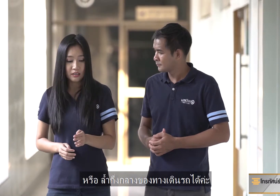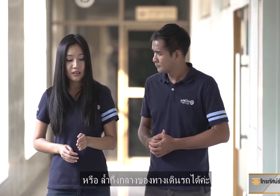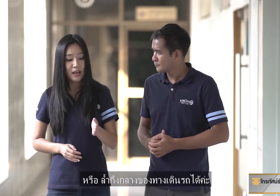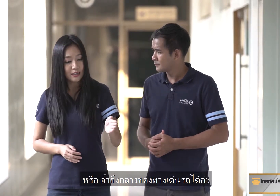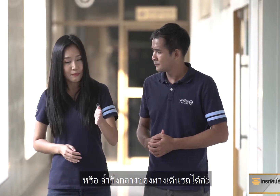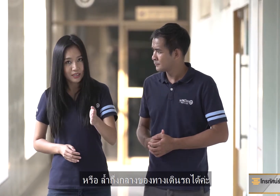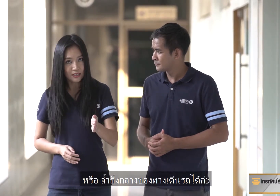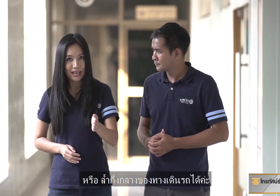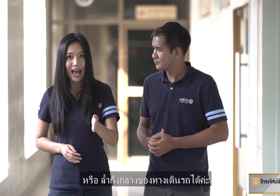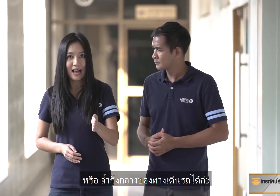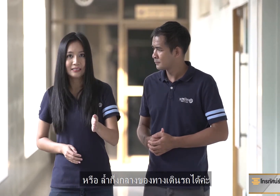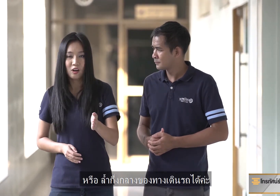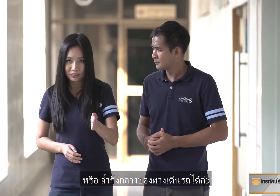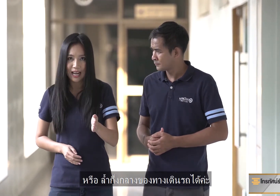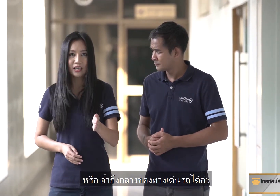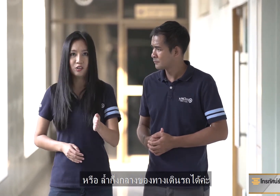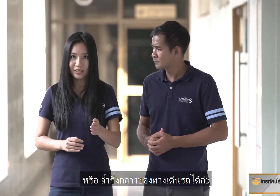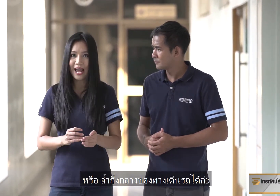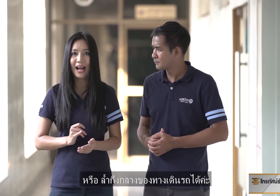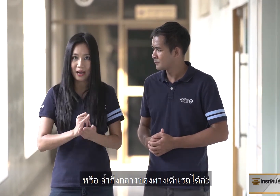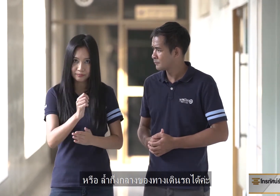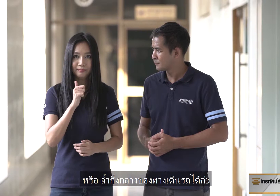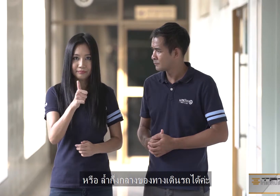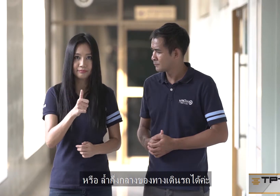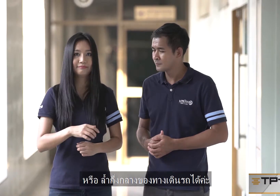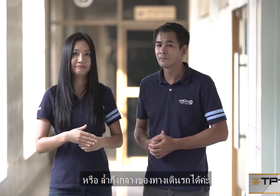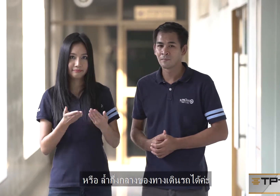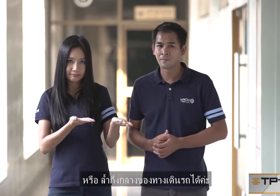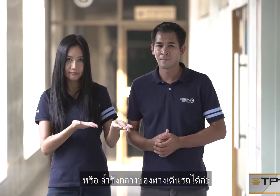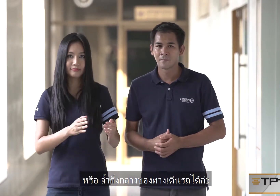หรือล้ำกึ่งกลางของทางเดินรถได้ค่ะ